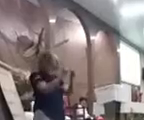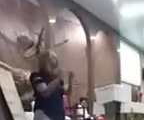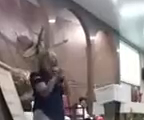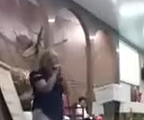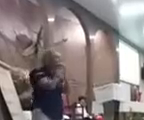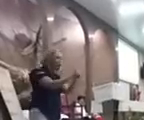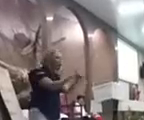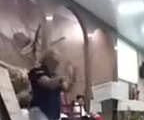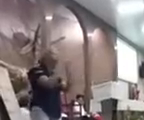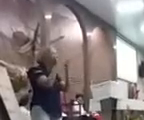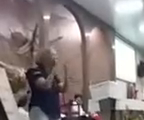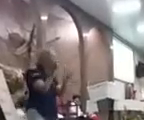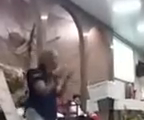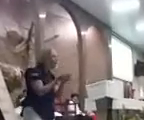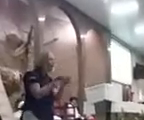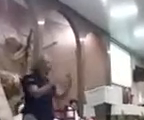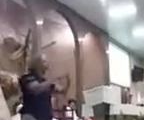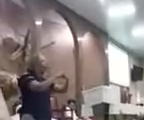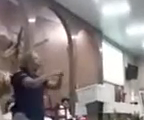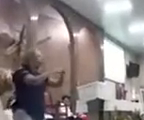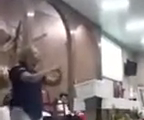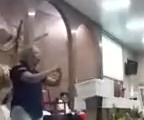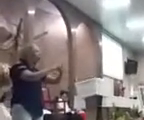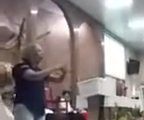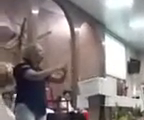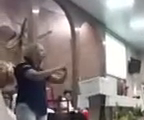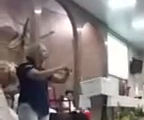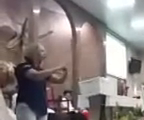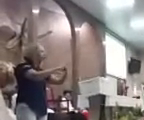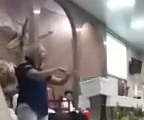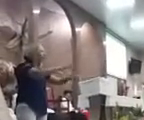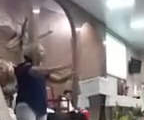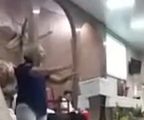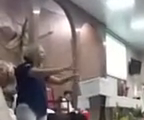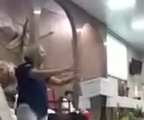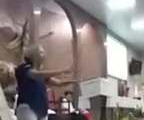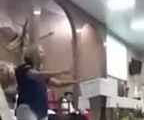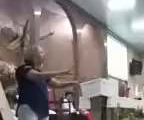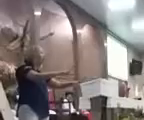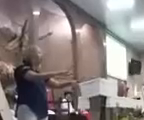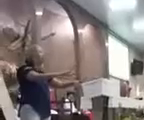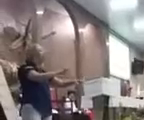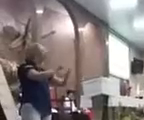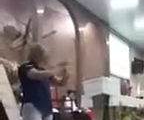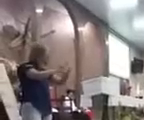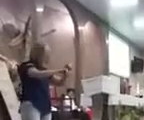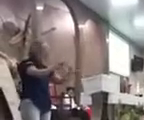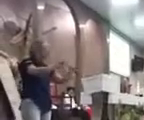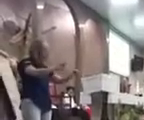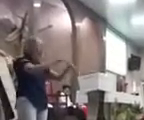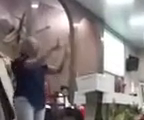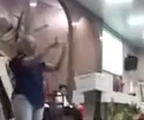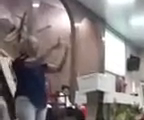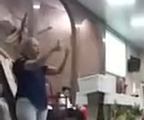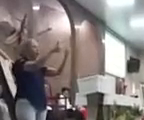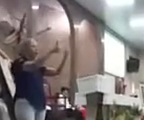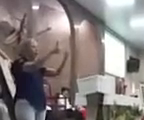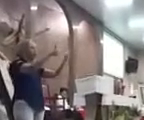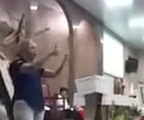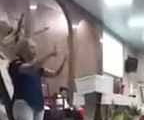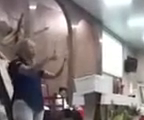está aqui com a sua família completa? Levanta a mão. Quem está com a sua família completa? Não deixou ninguém em